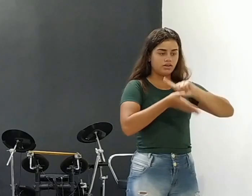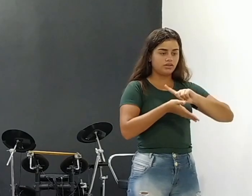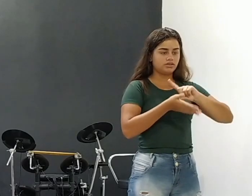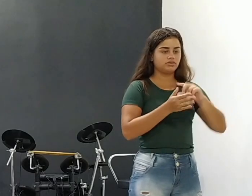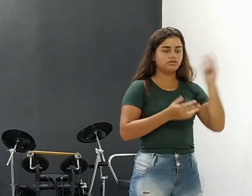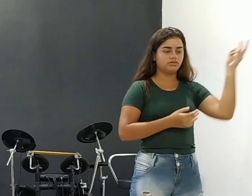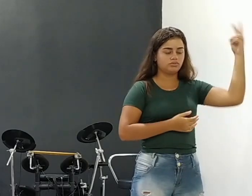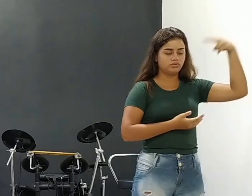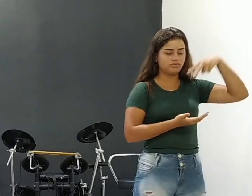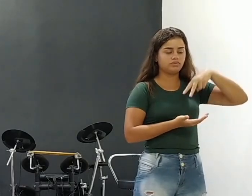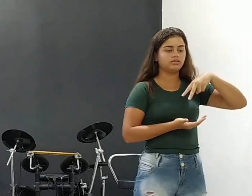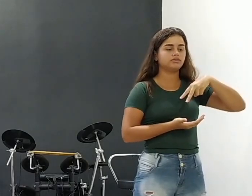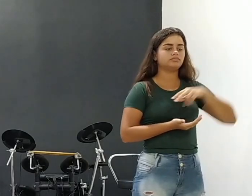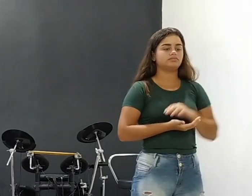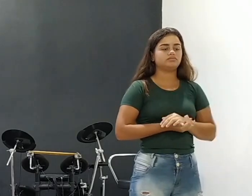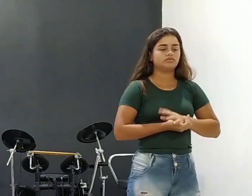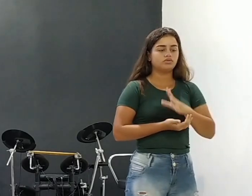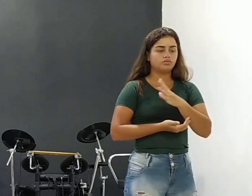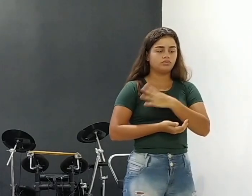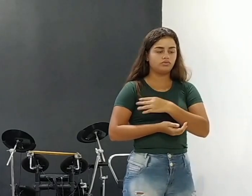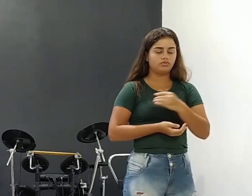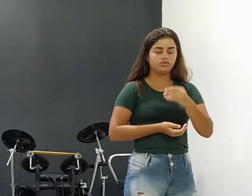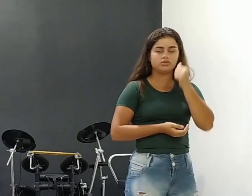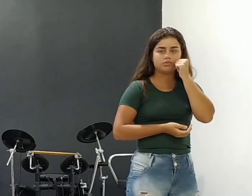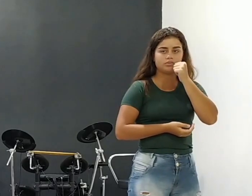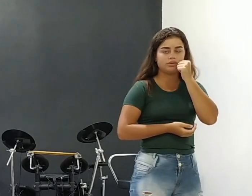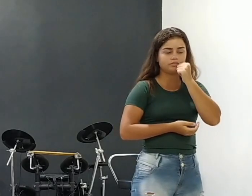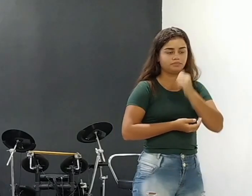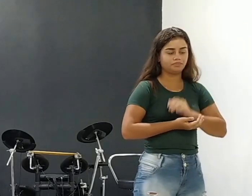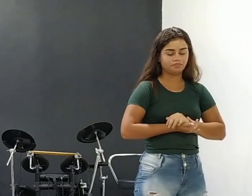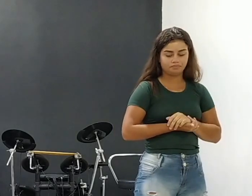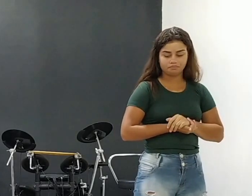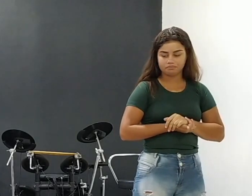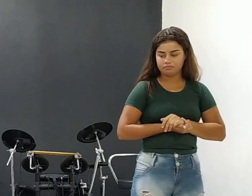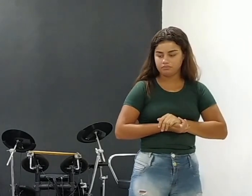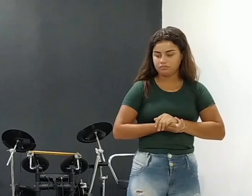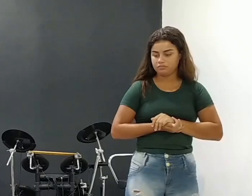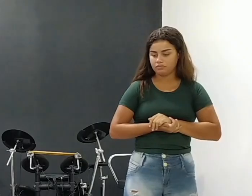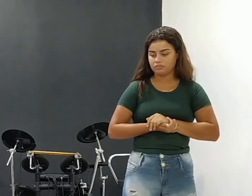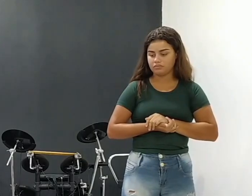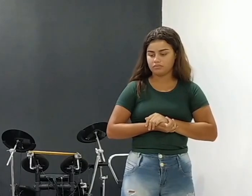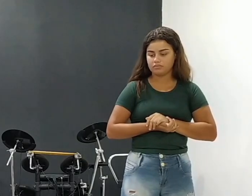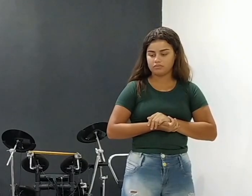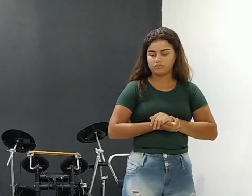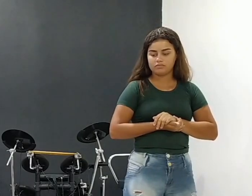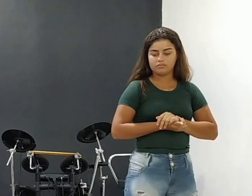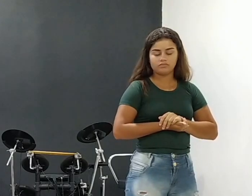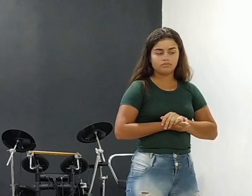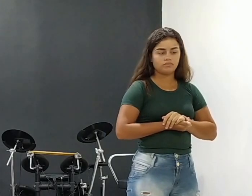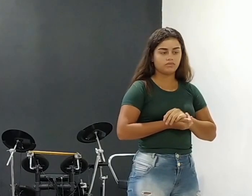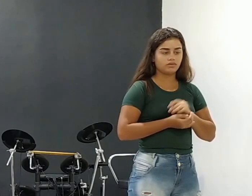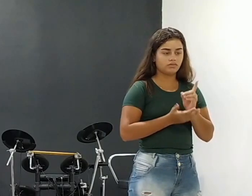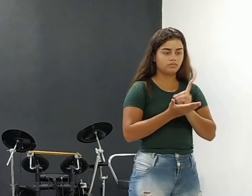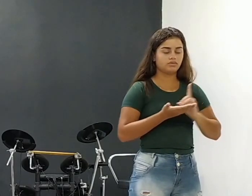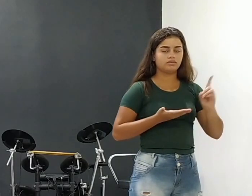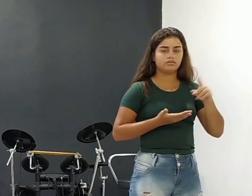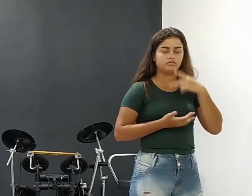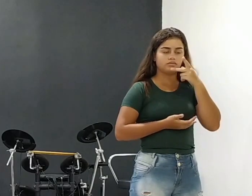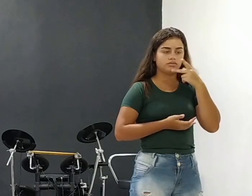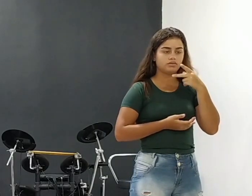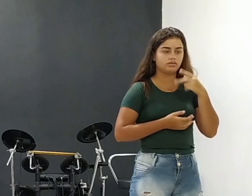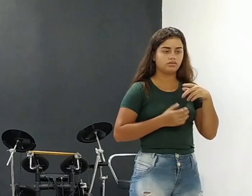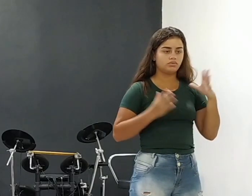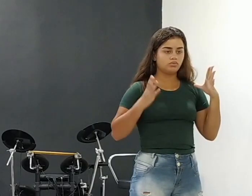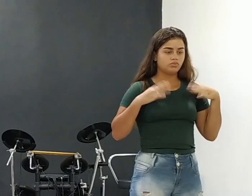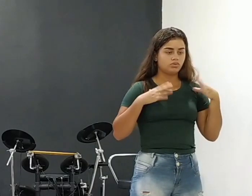vinda como filho de uma mulher. Então, essa passagem do anjo do Senhor, você vai